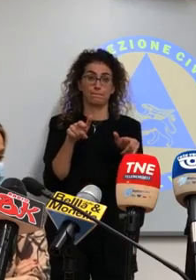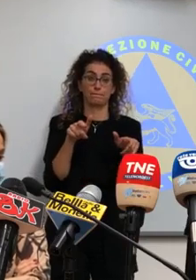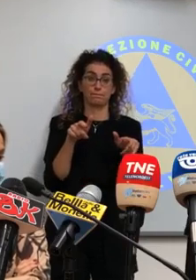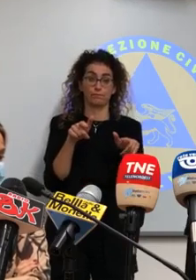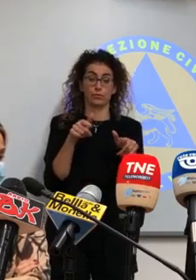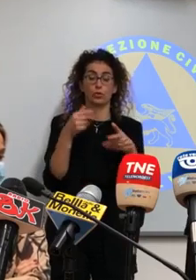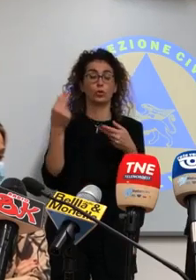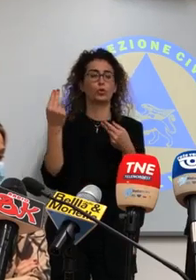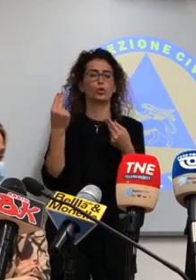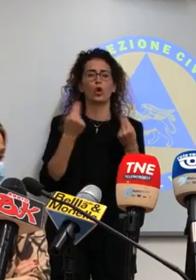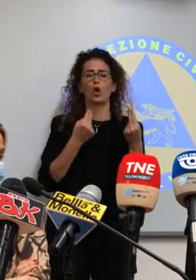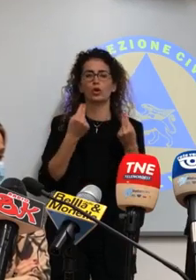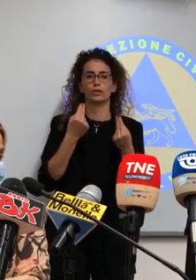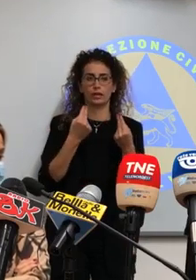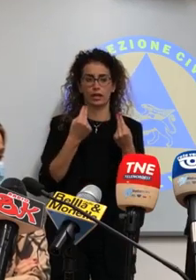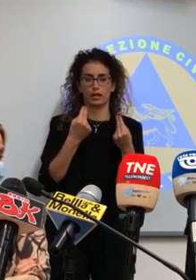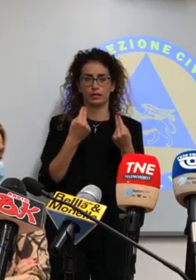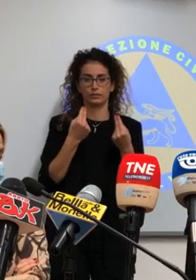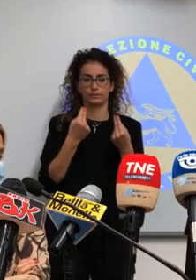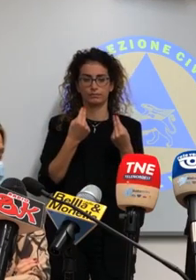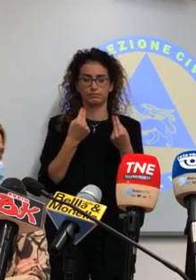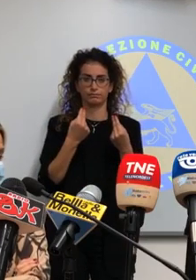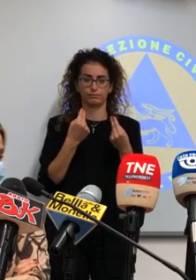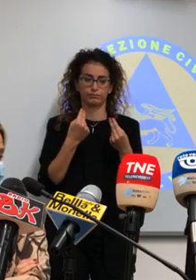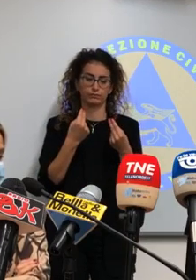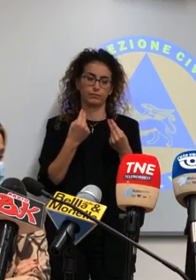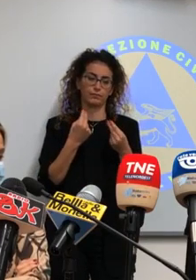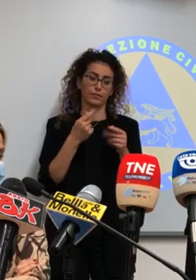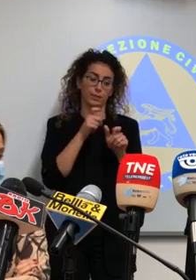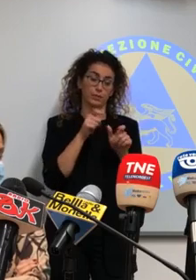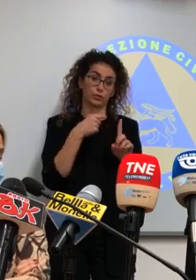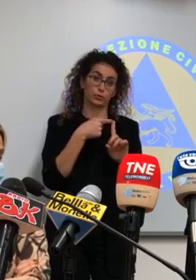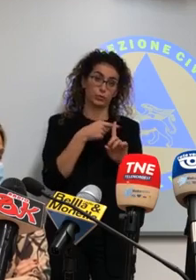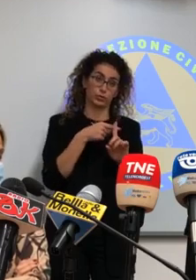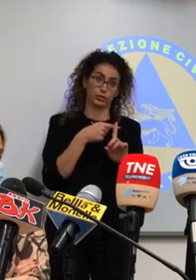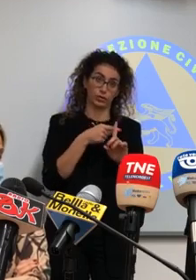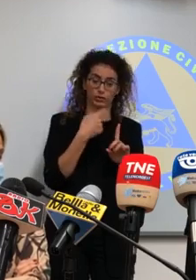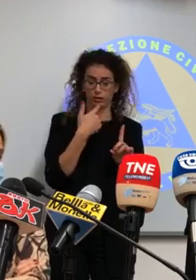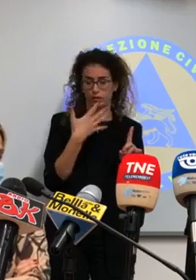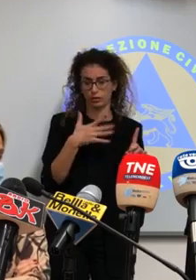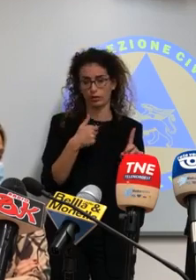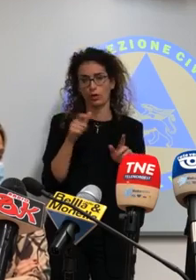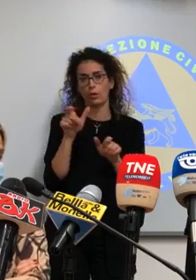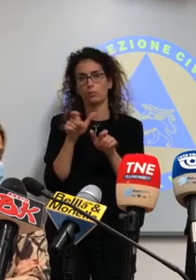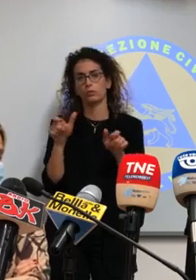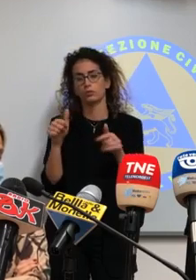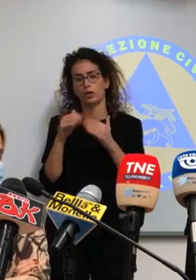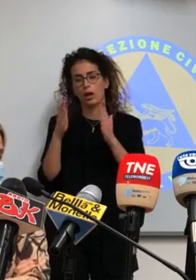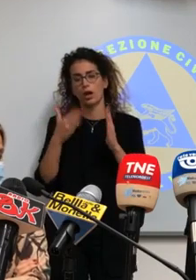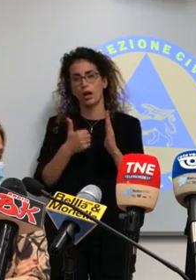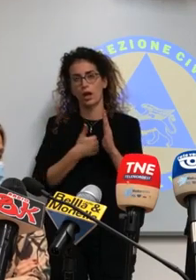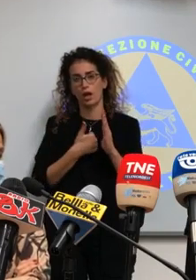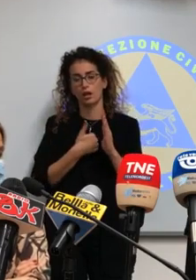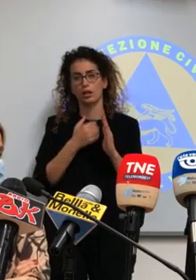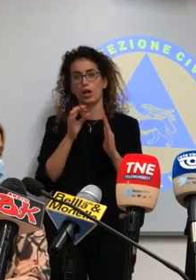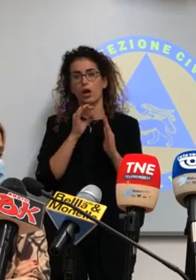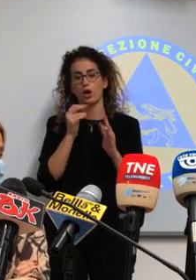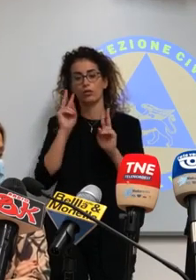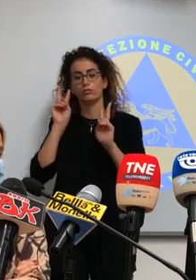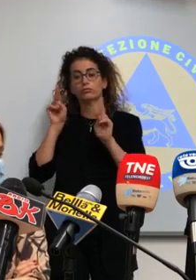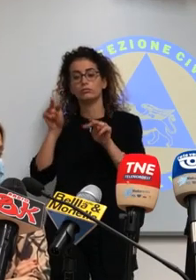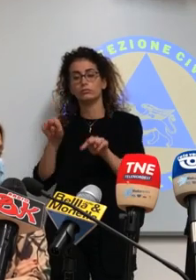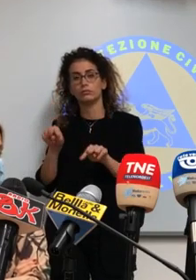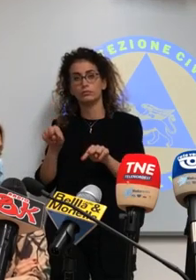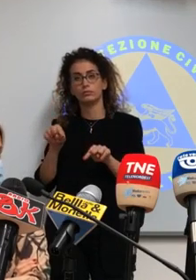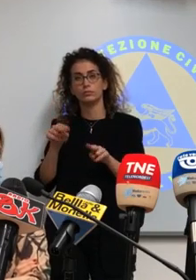in totale interessati sia come soggetti positivi, li abbiamo già detto, come soggetti in quarantena oppure monitorati,